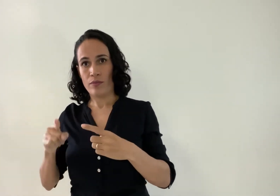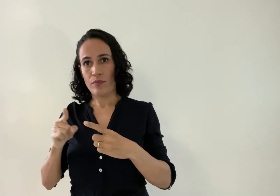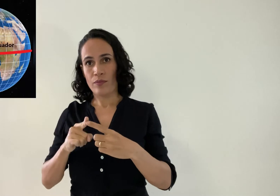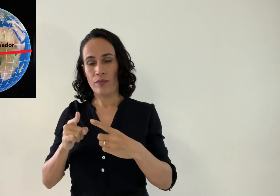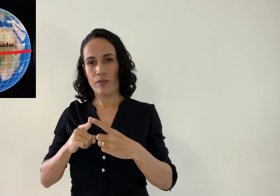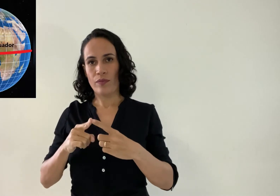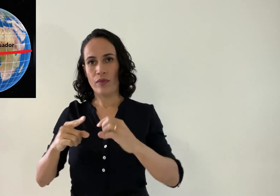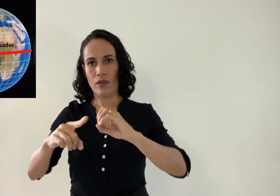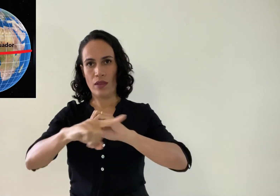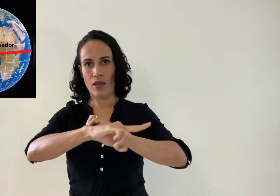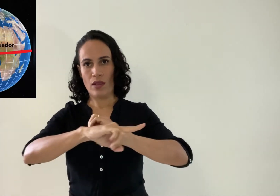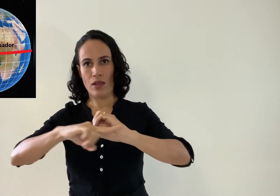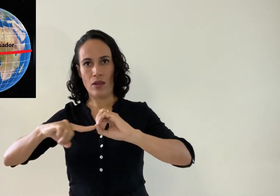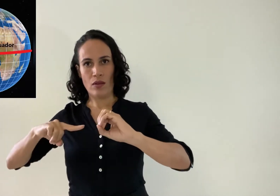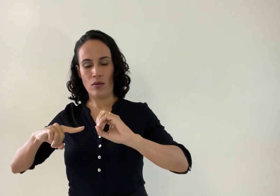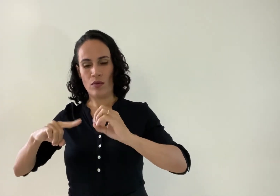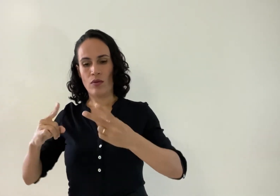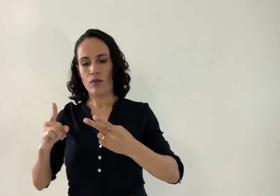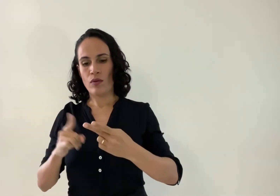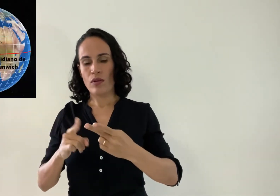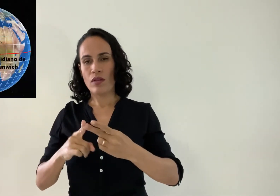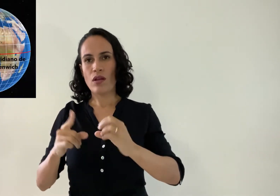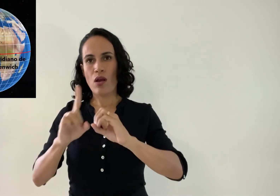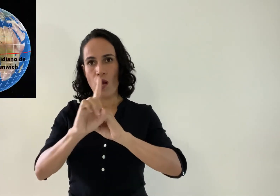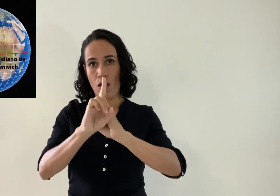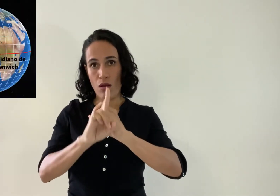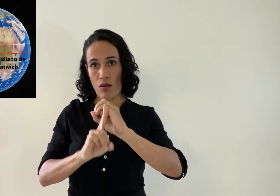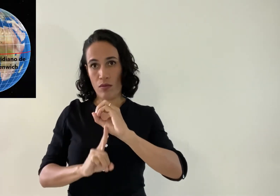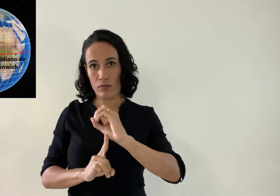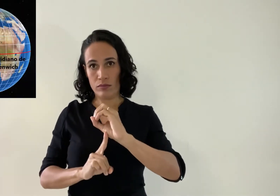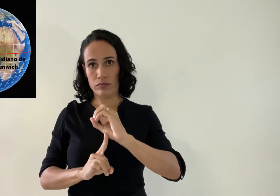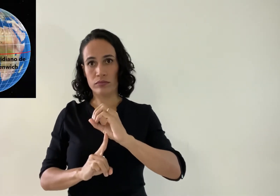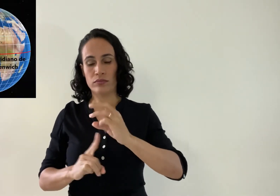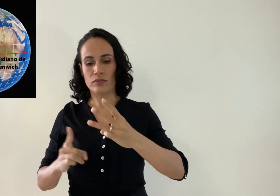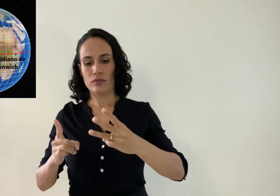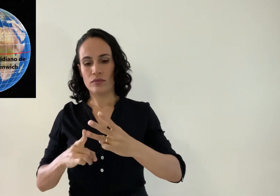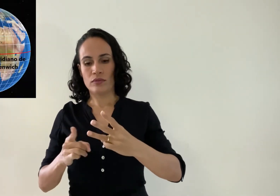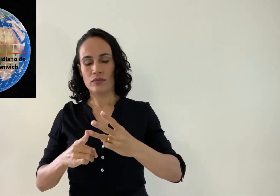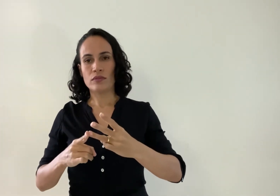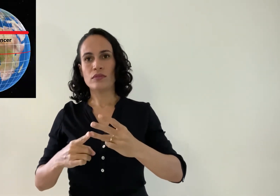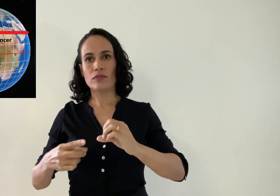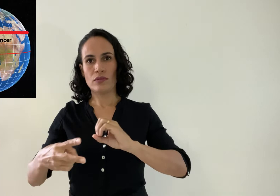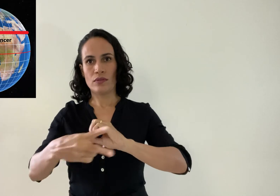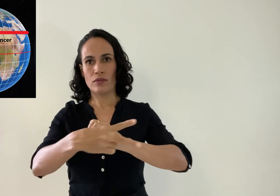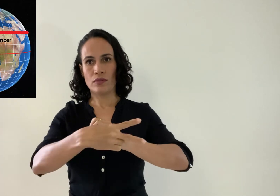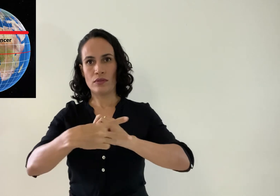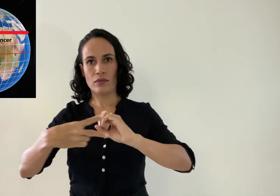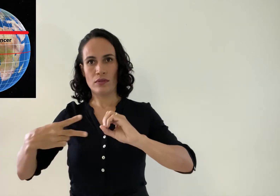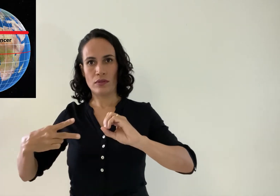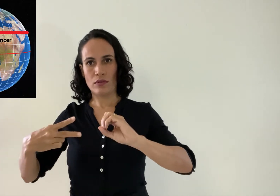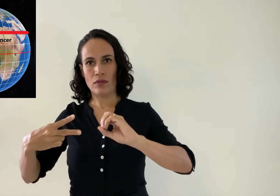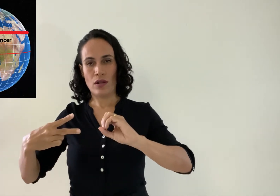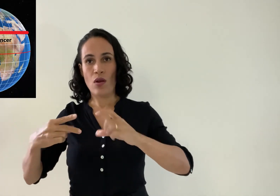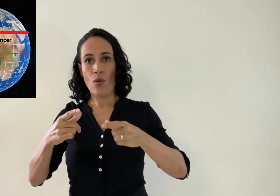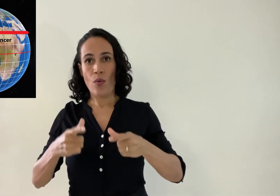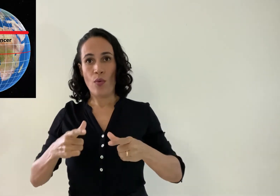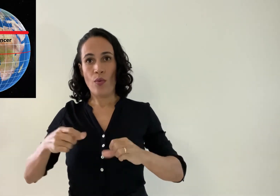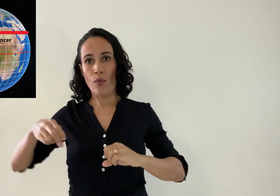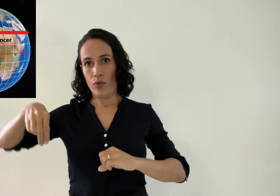Capricórnio. Lembra, Capricórnio ao sul do mundo, Câncer ao norte do mundo, ok? São linhas imaginárias que ajudam